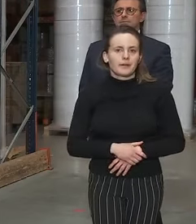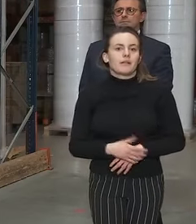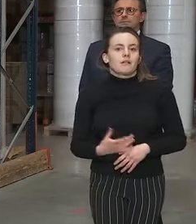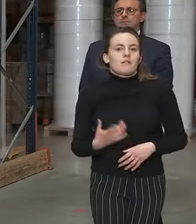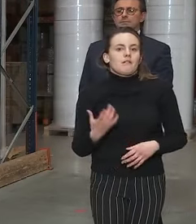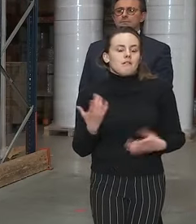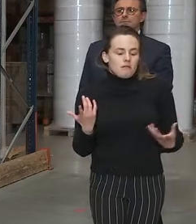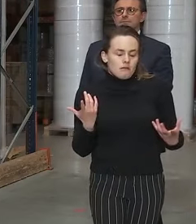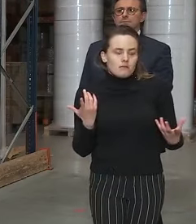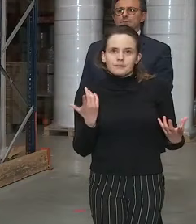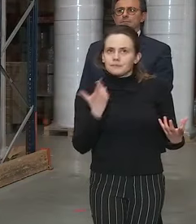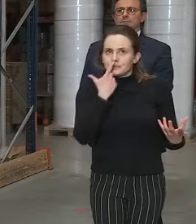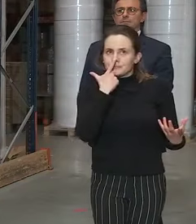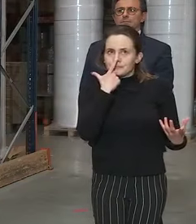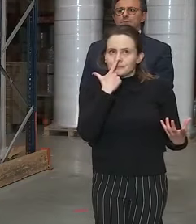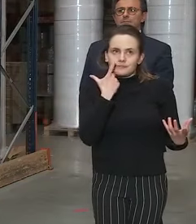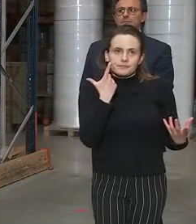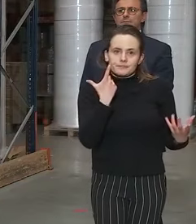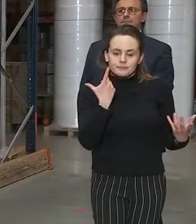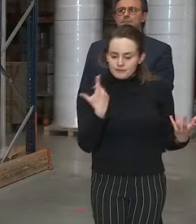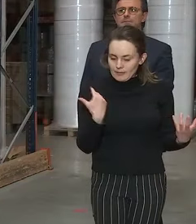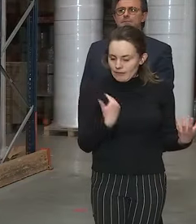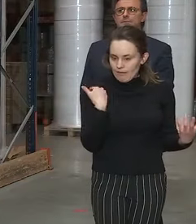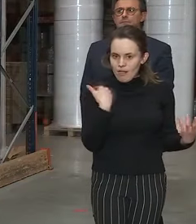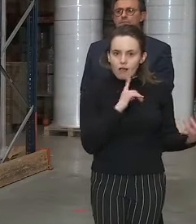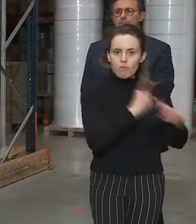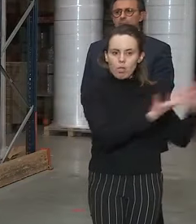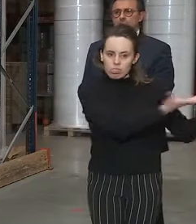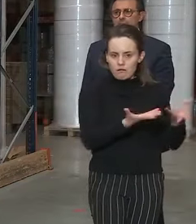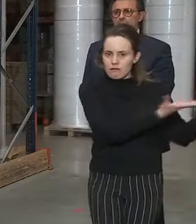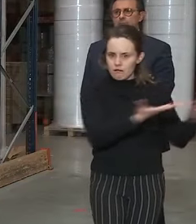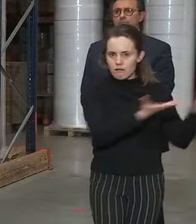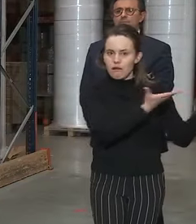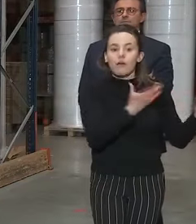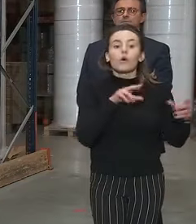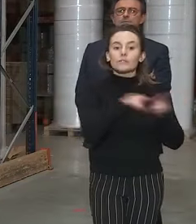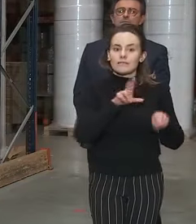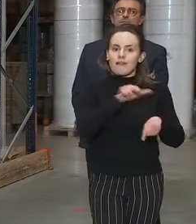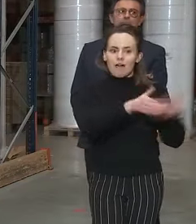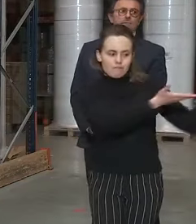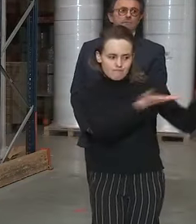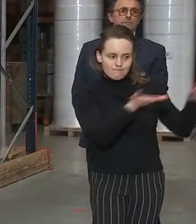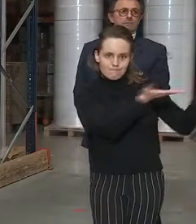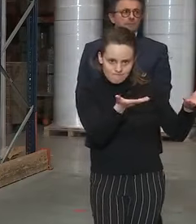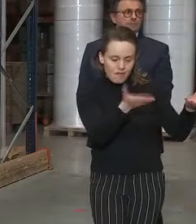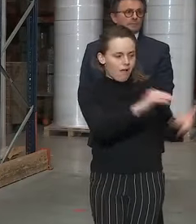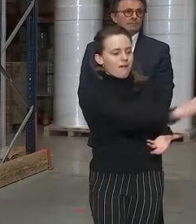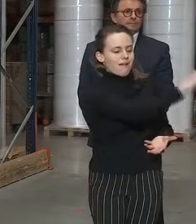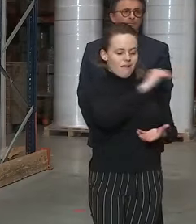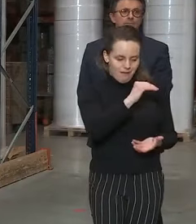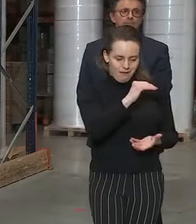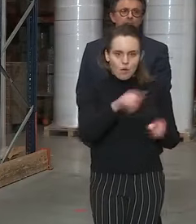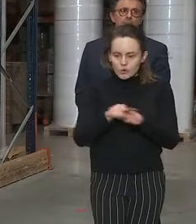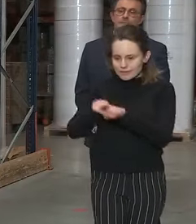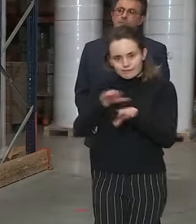commandes, parce que moi je ne crois qu'aux importations qui sont arrivées sur le sol français, donc quand nous aurons touché les commandes, quand nous aurons monté notre capacité à